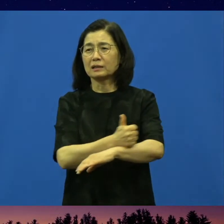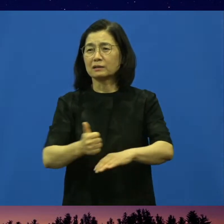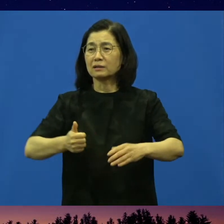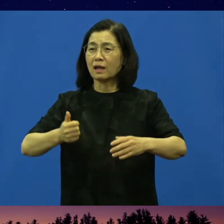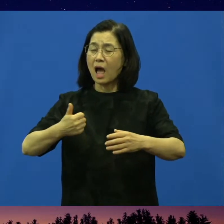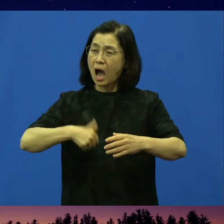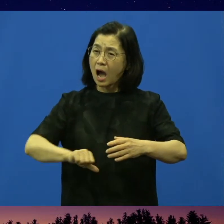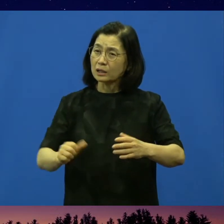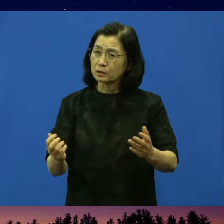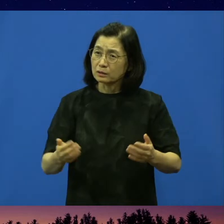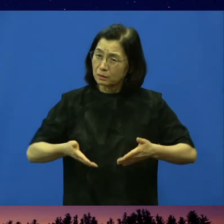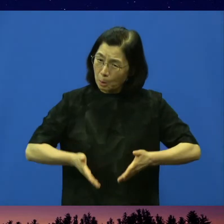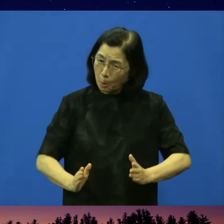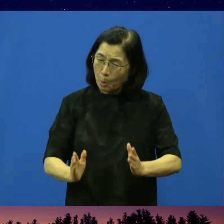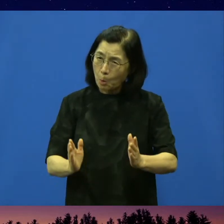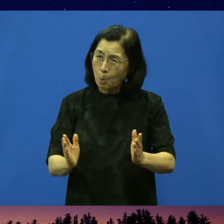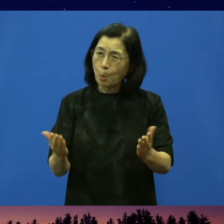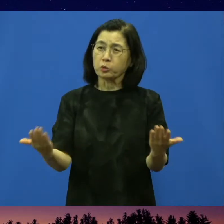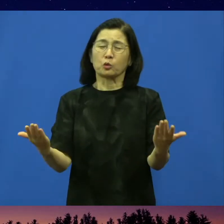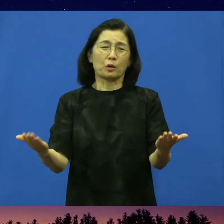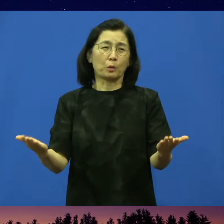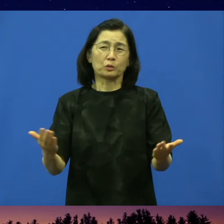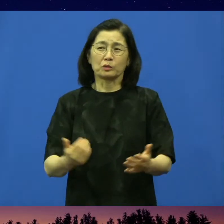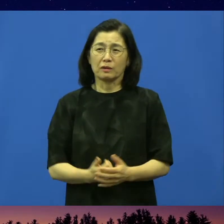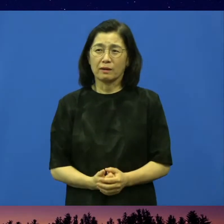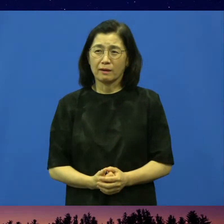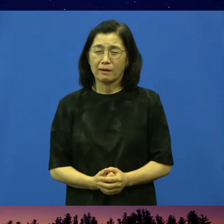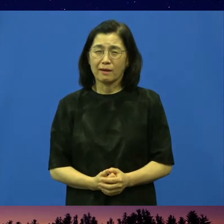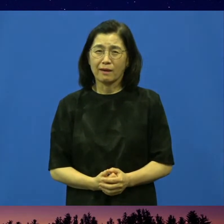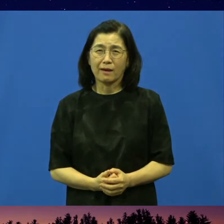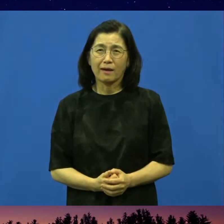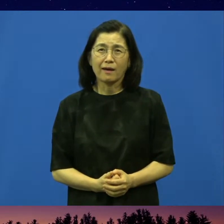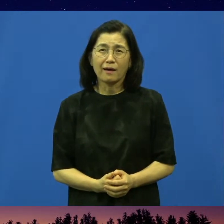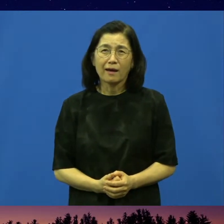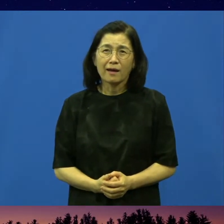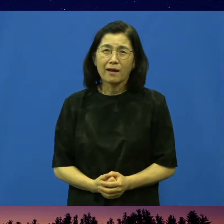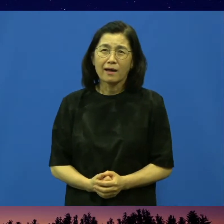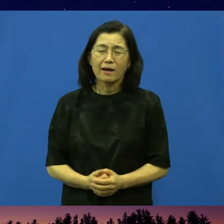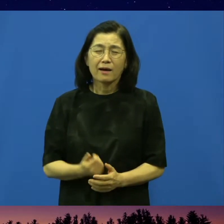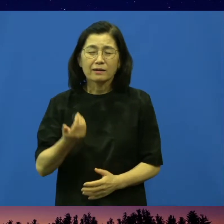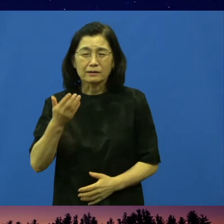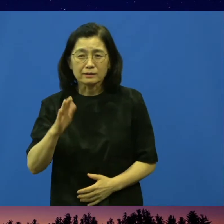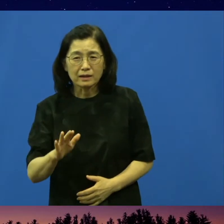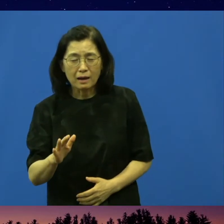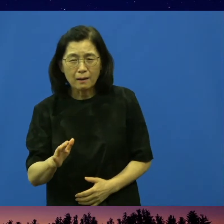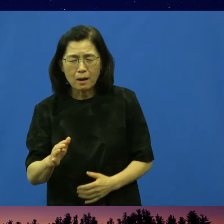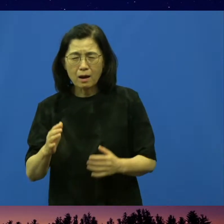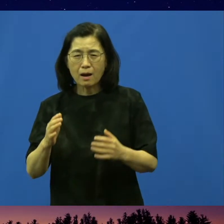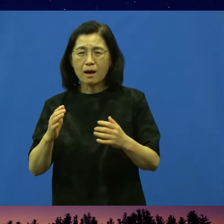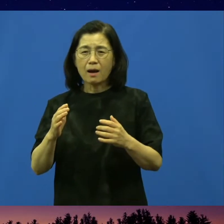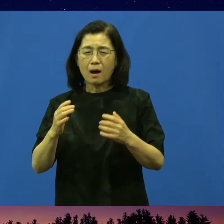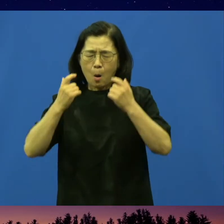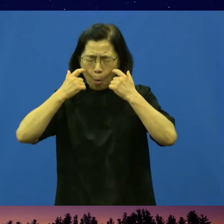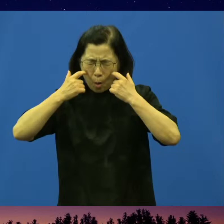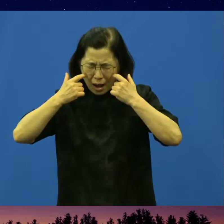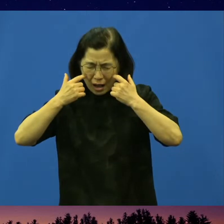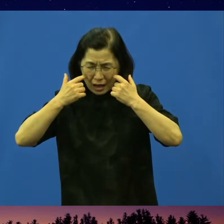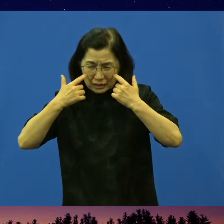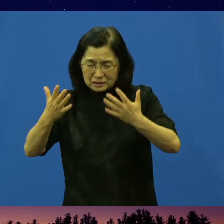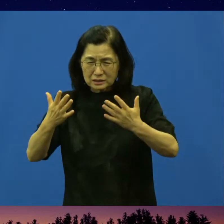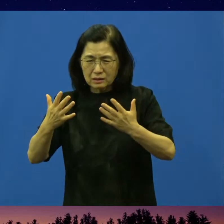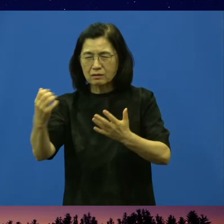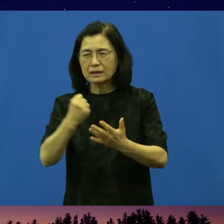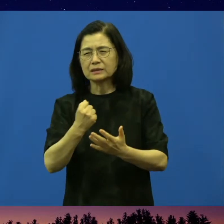그러니까 우리가 믿음으로 산다고 하지만 언제나 불확실한 걸 그러면서도 우리는 확실한 걸 자꾸 원해요. 불확실한 걸 좋아하지 않아요.